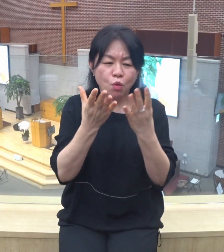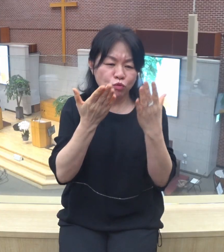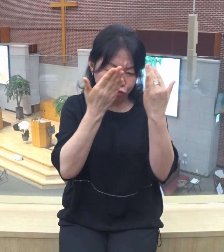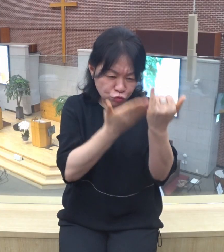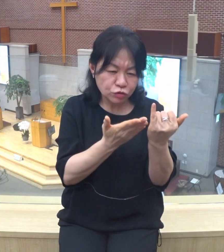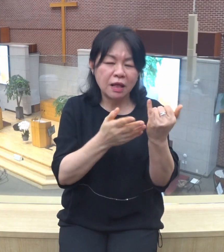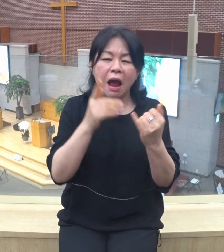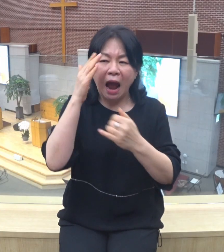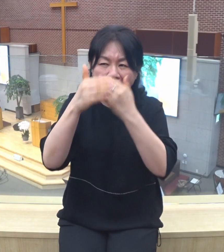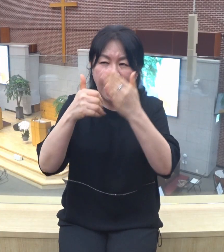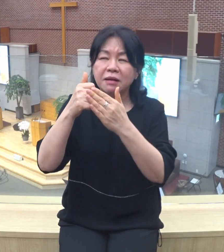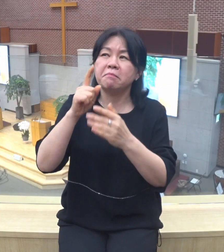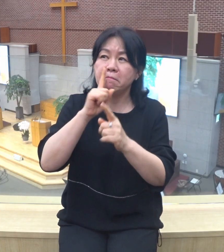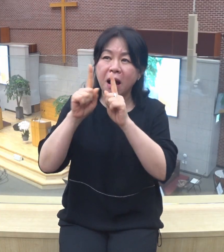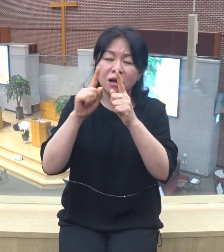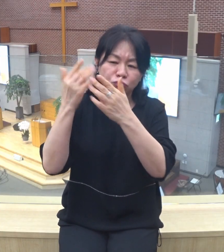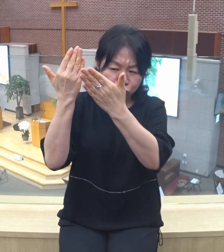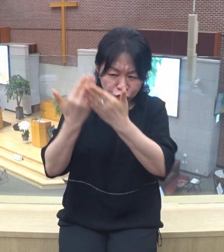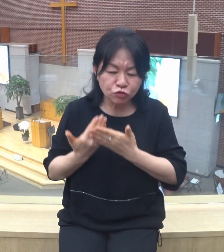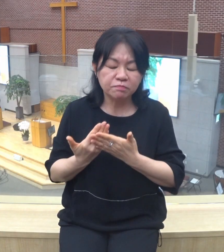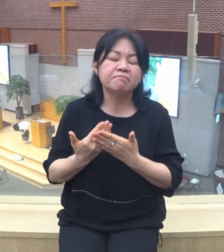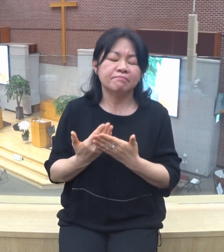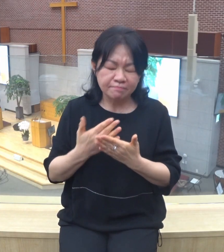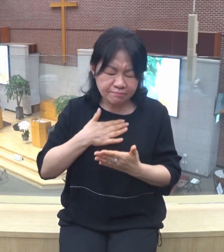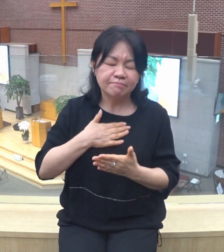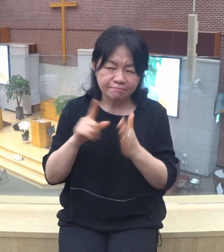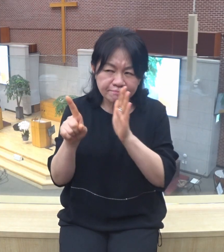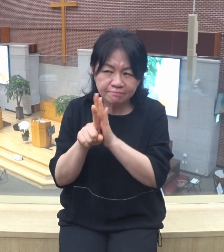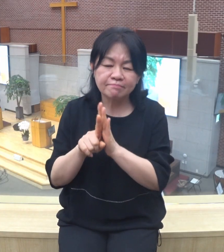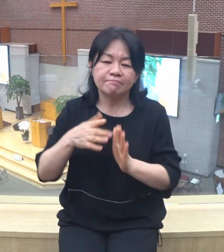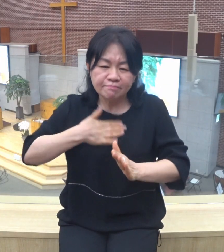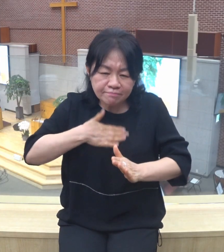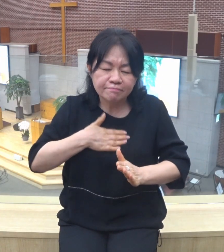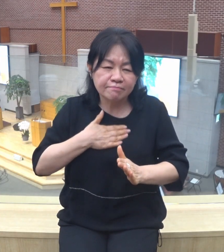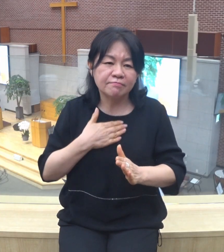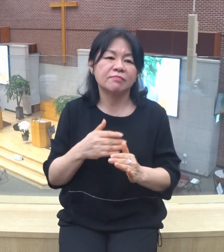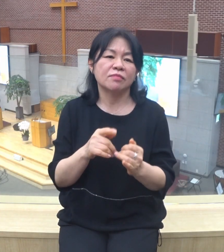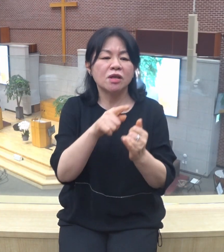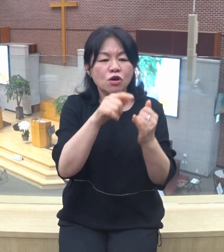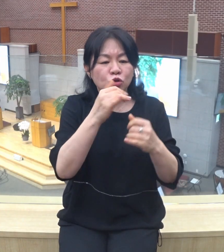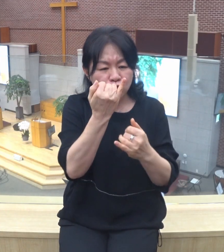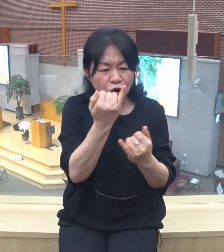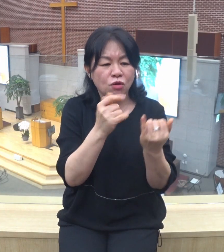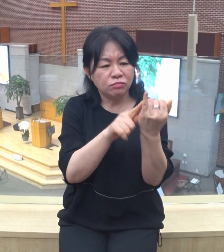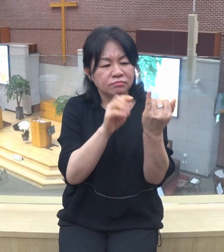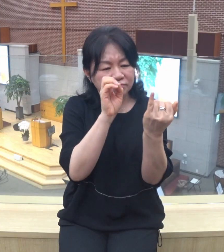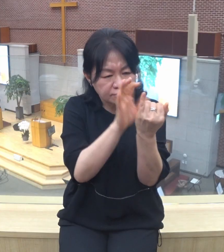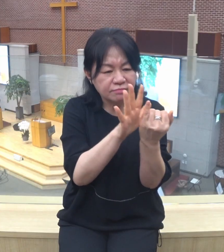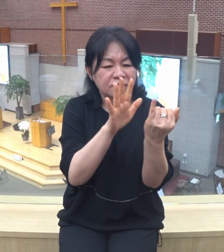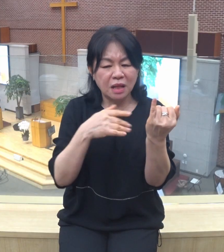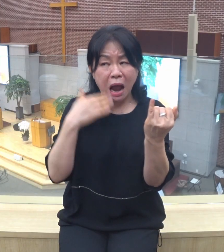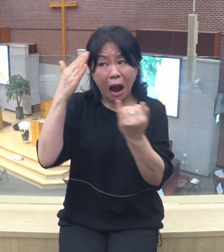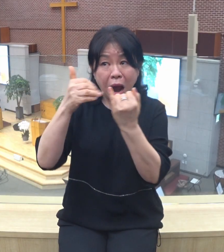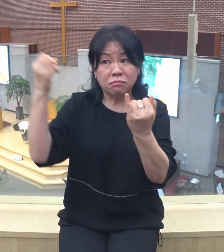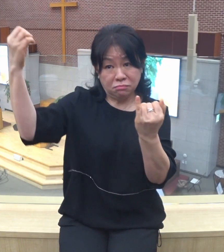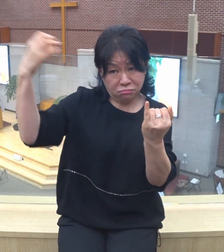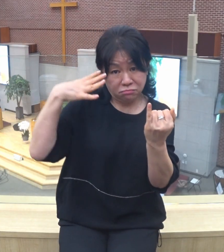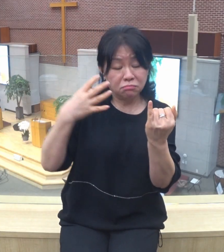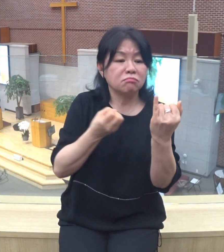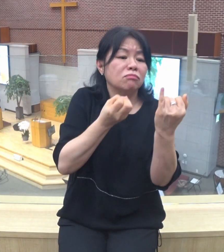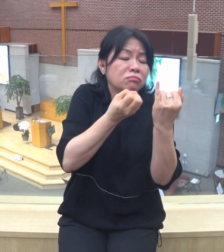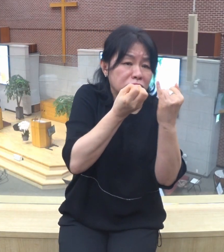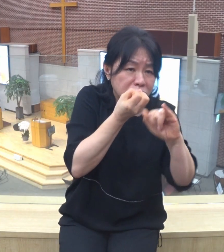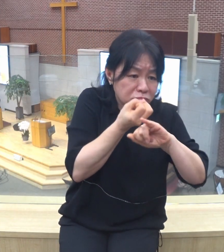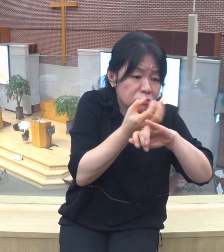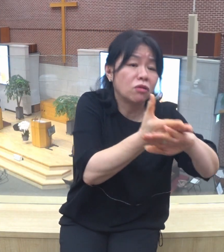축복하시겠다는 말씀으로 위로하다는 마음을 주셨습니다. 그래서 조심스럽게 그분에게 이 말씀을 전달했습니다.